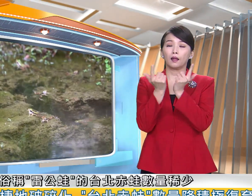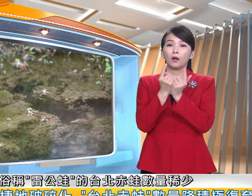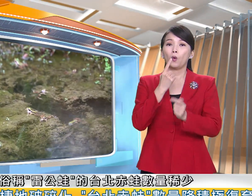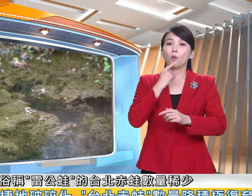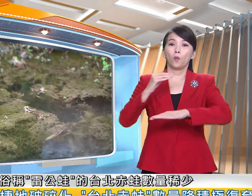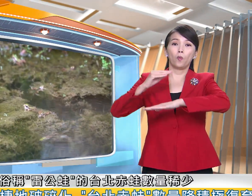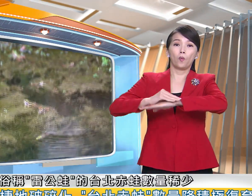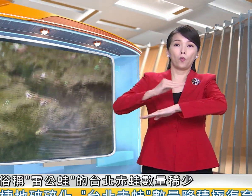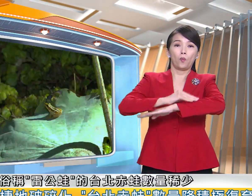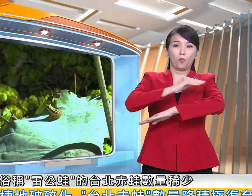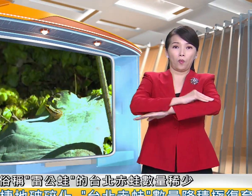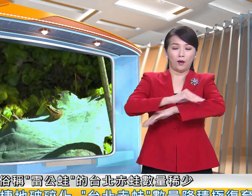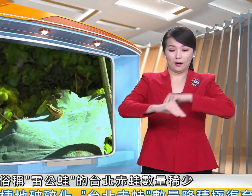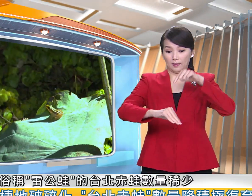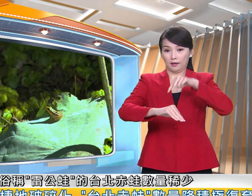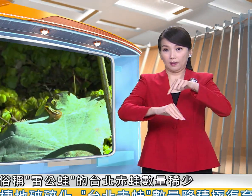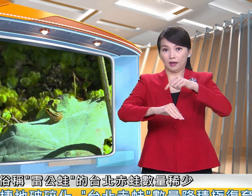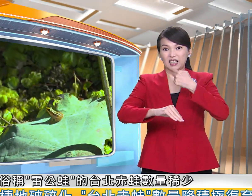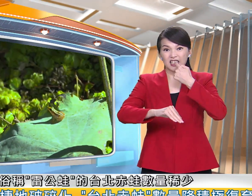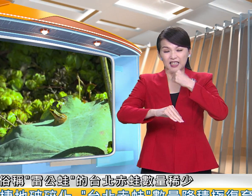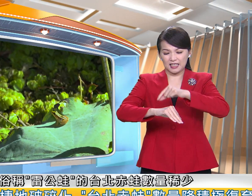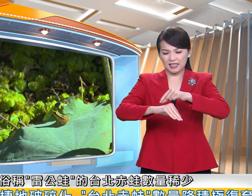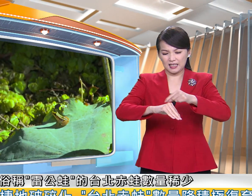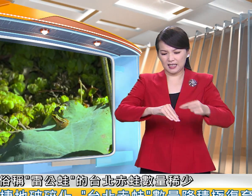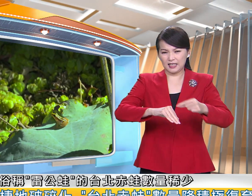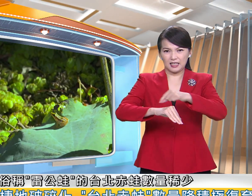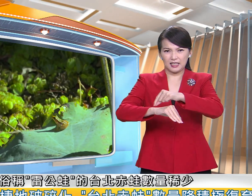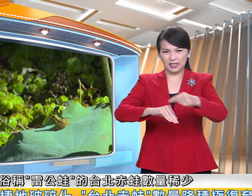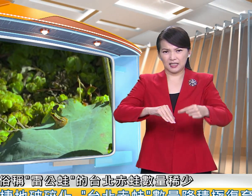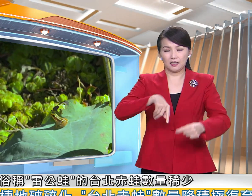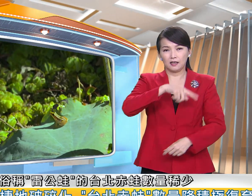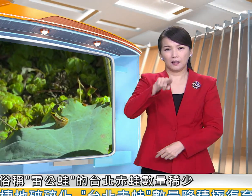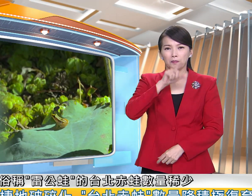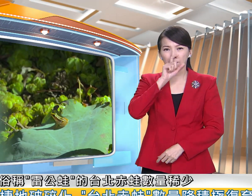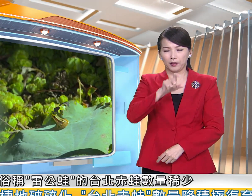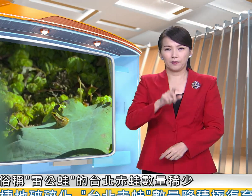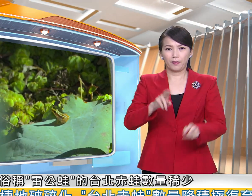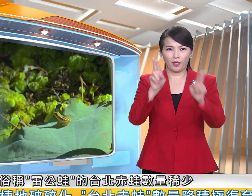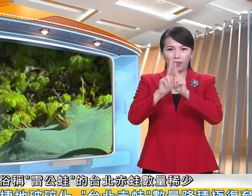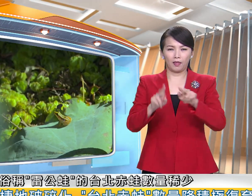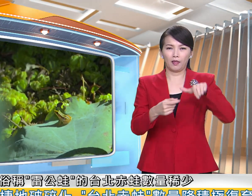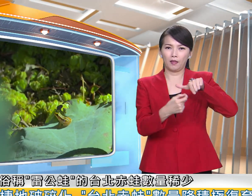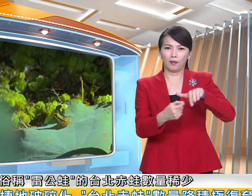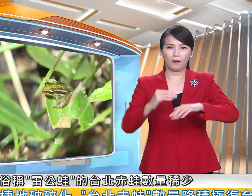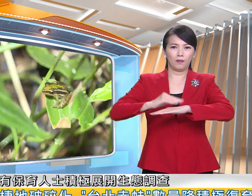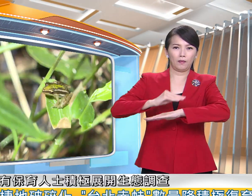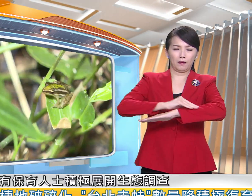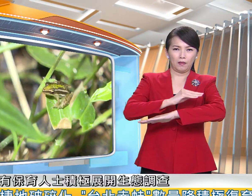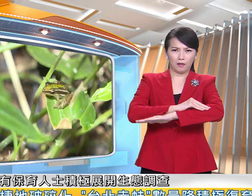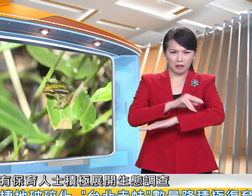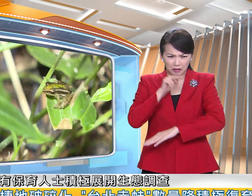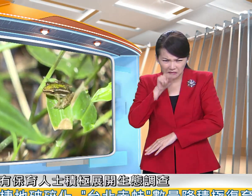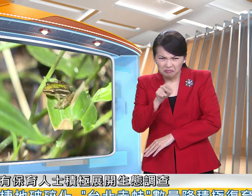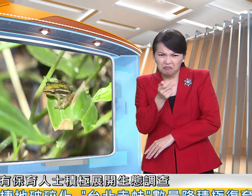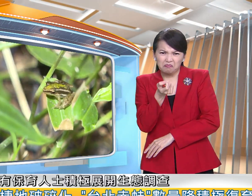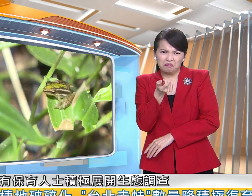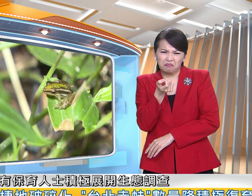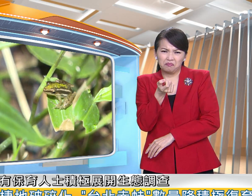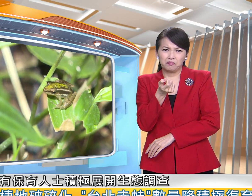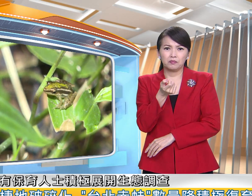俗称雷公蛙的台北赤蛙数量相当的稀少，有保育人士积极展